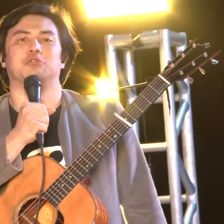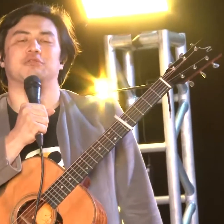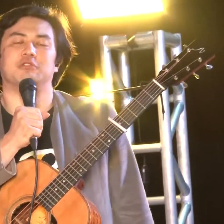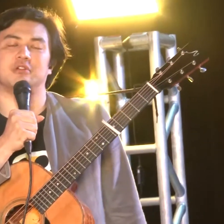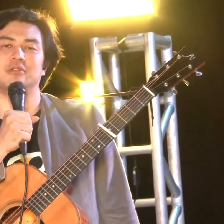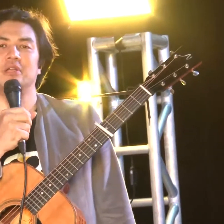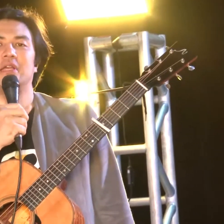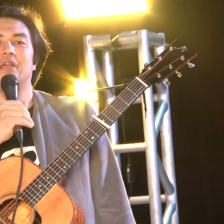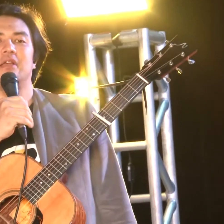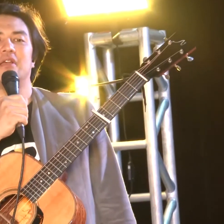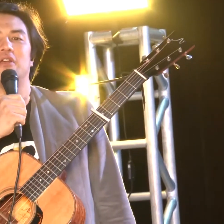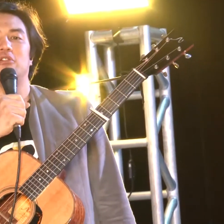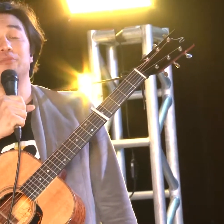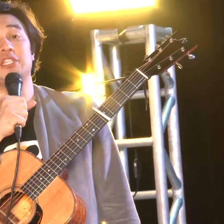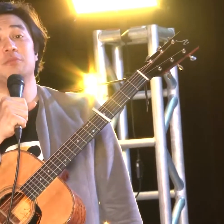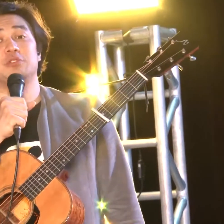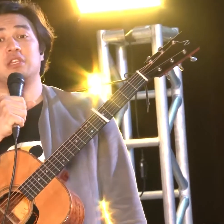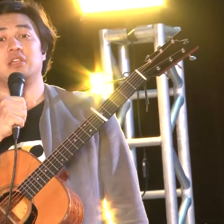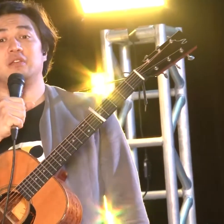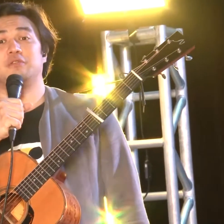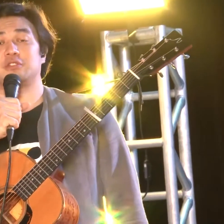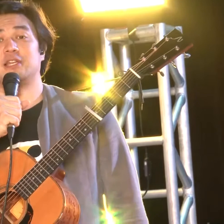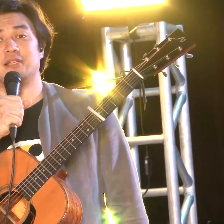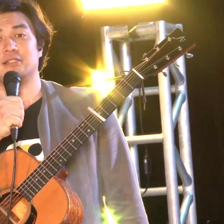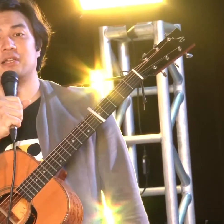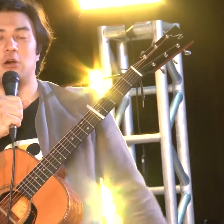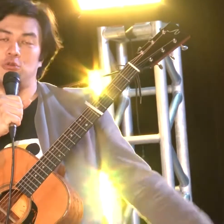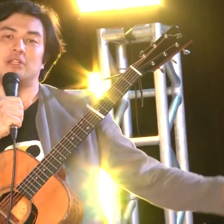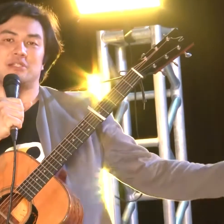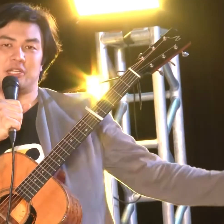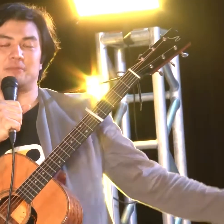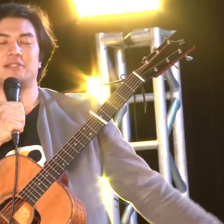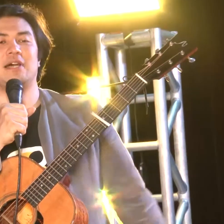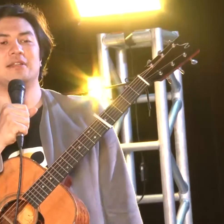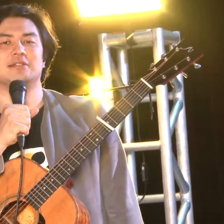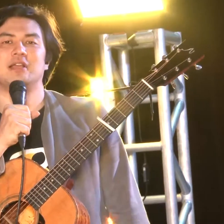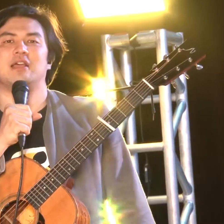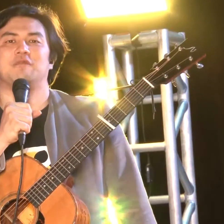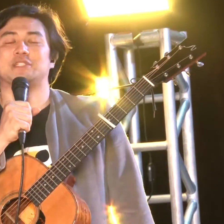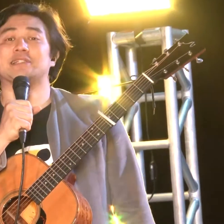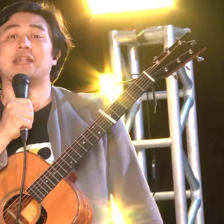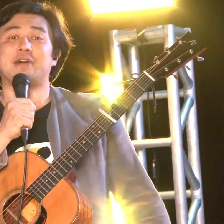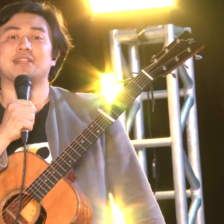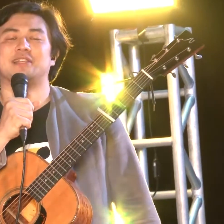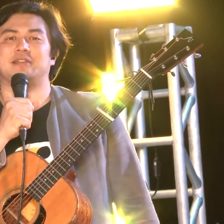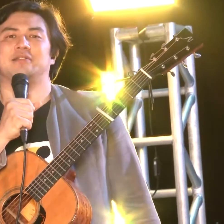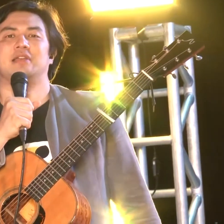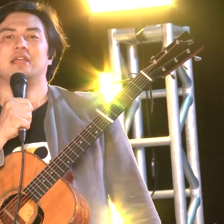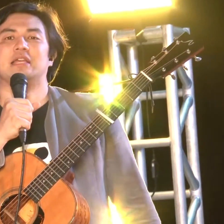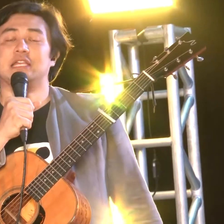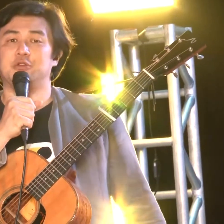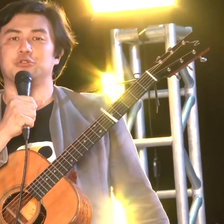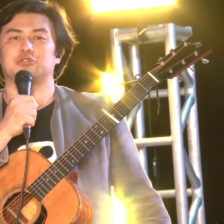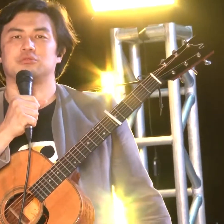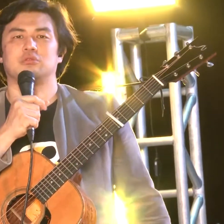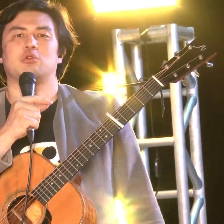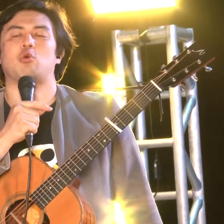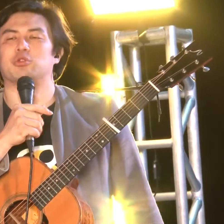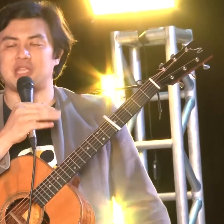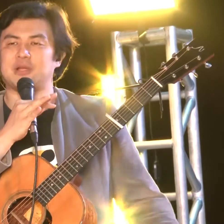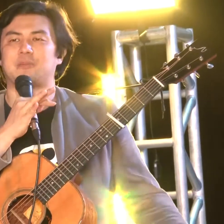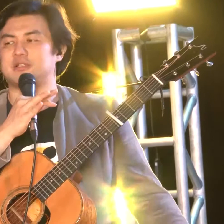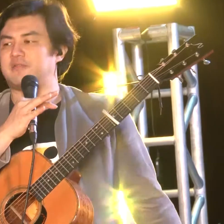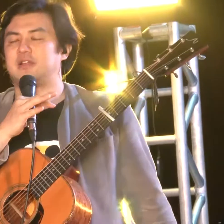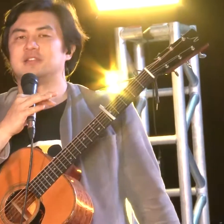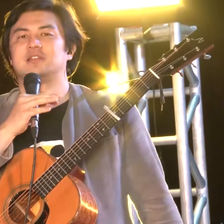interatividade no louvor, nós pedimos que vocês, ao longo das semanas passadas, vocês gravassem hinos com